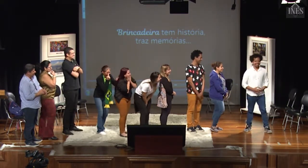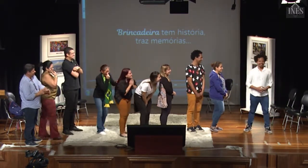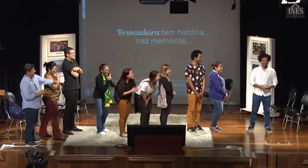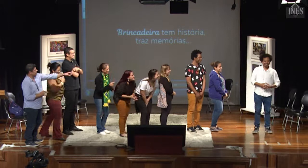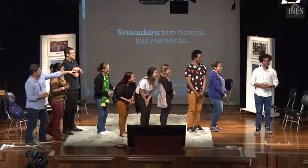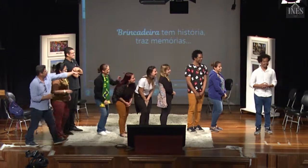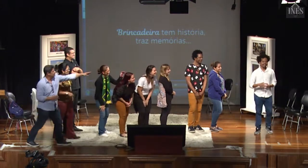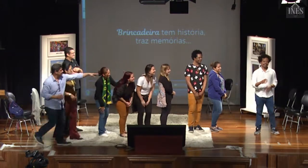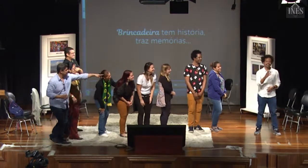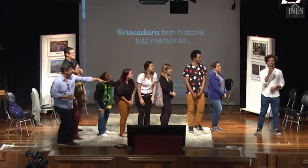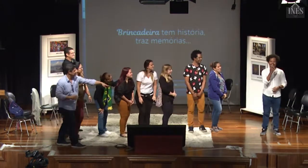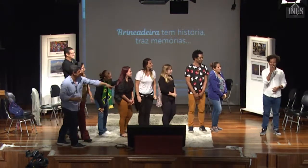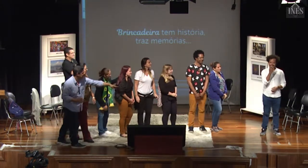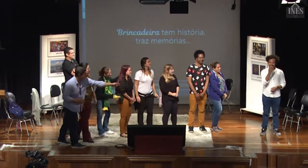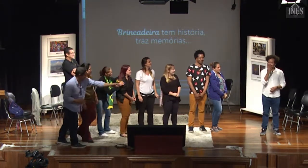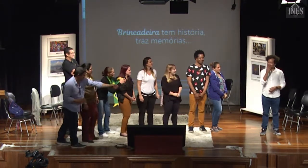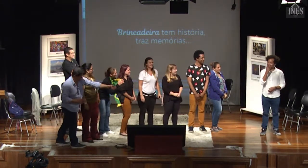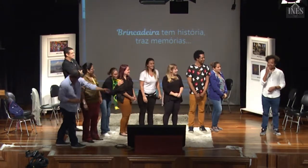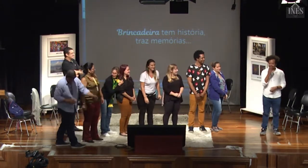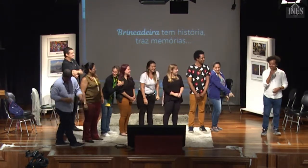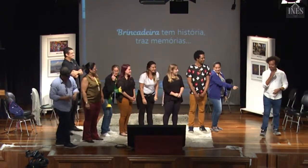isso. Qual é a frase?